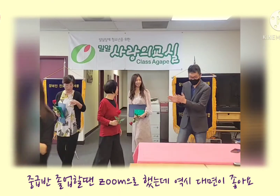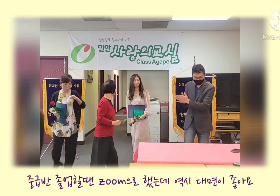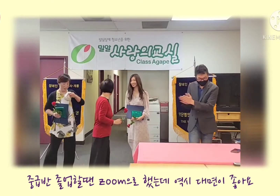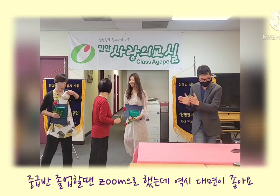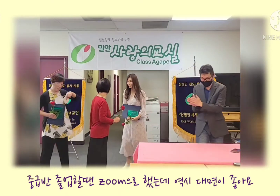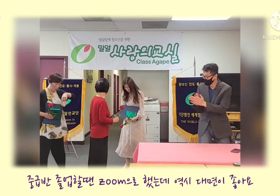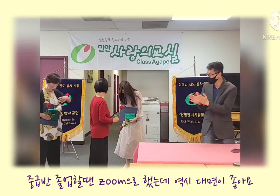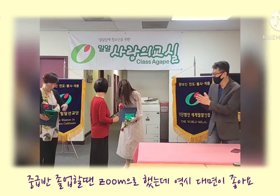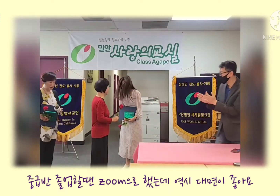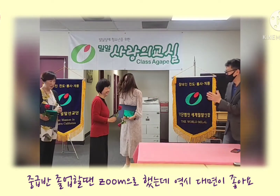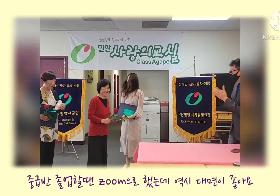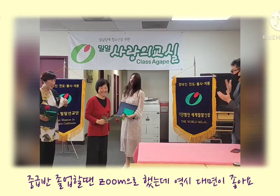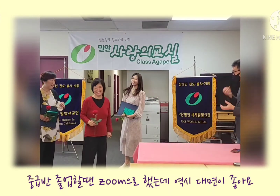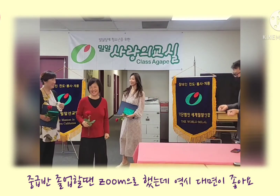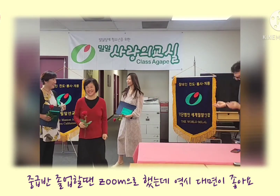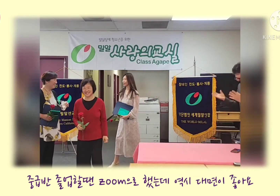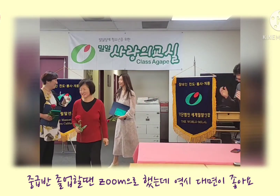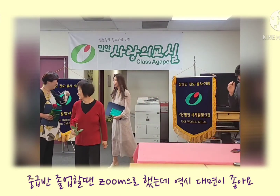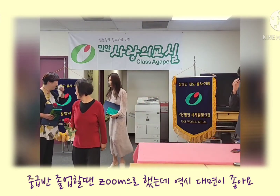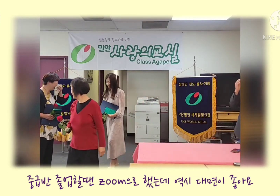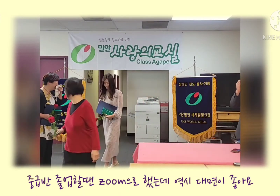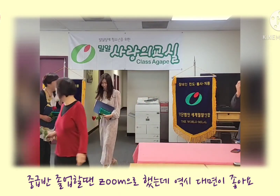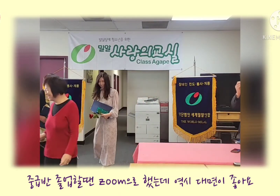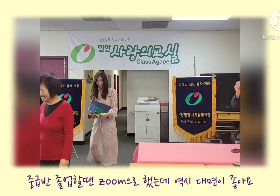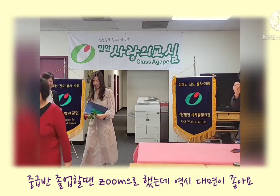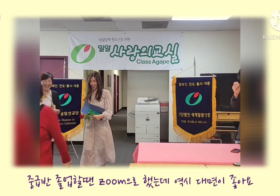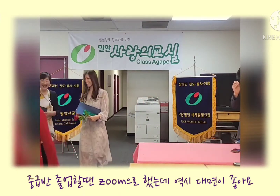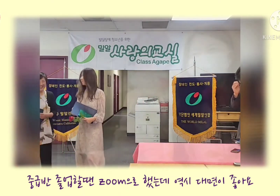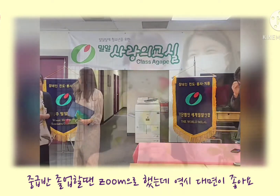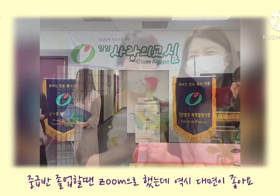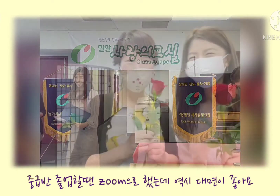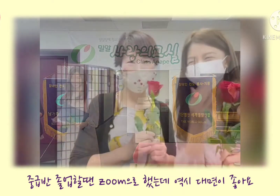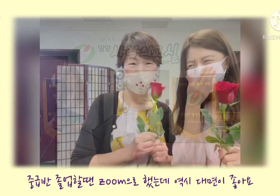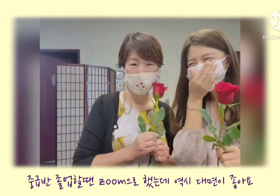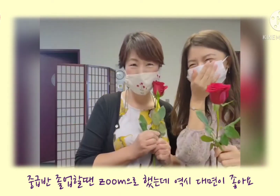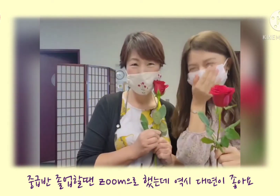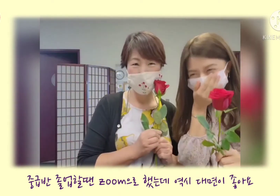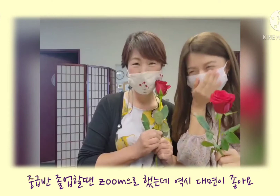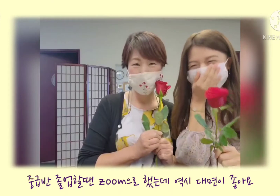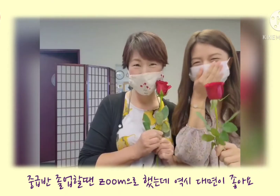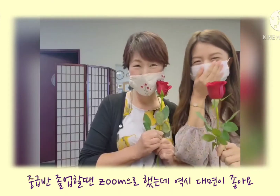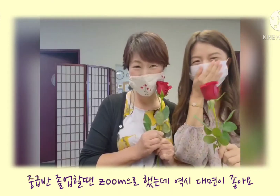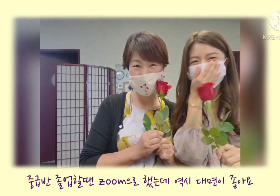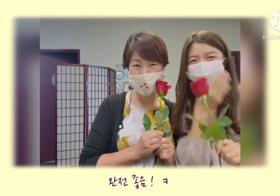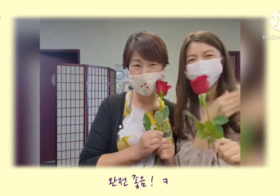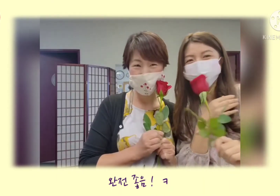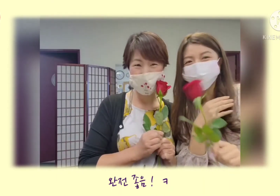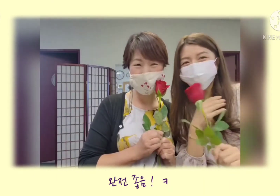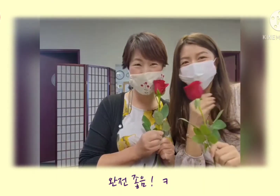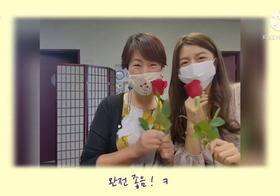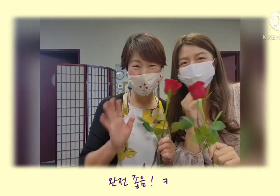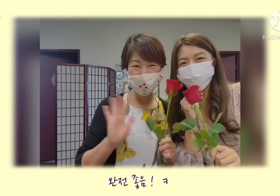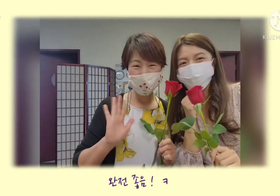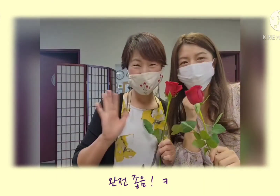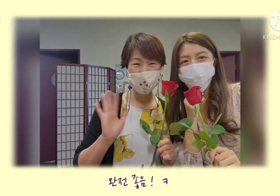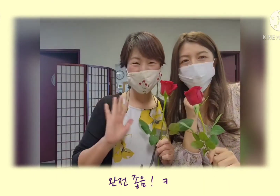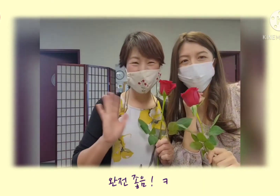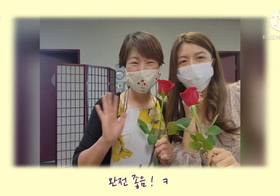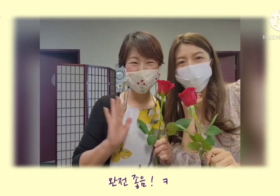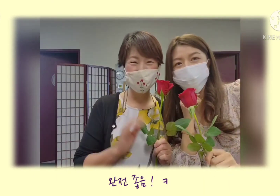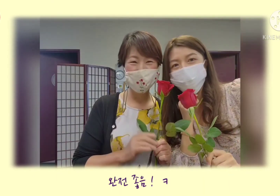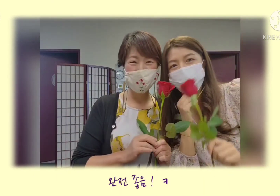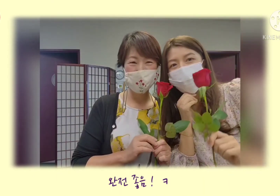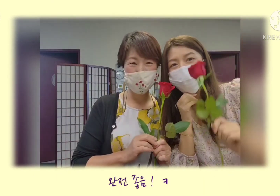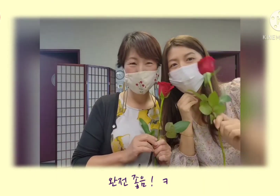코로나가 잠잠해지면서 대면으로 이렇게 졸업을 하게 돼서 너무너무 좋았던 것 같아요. 저희는